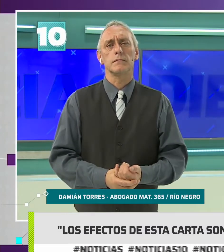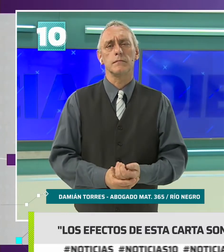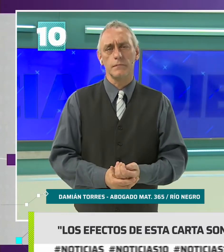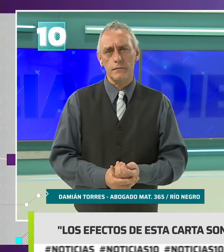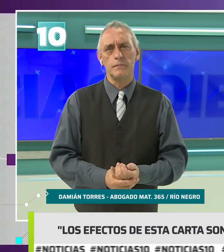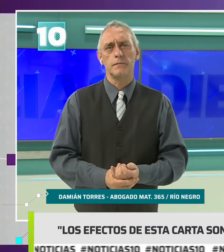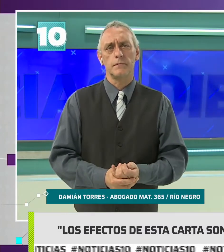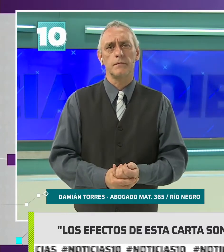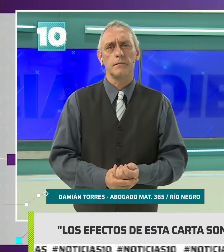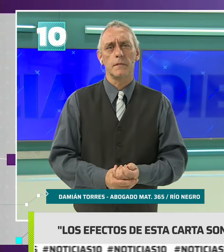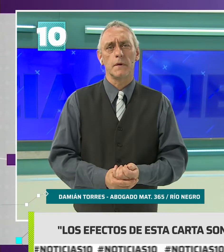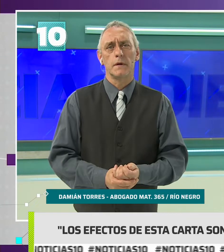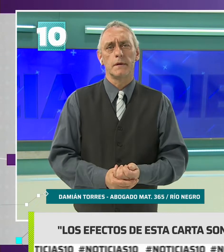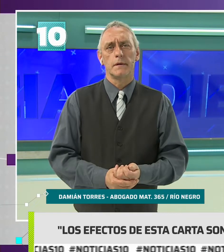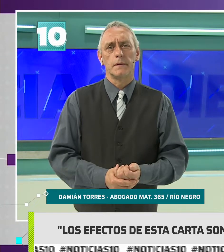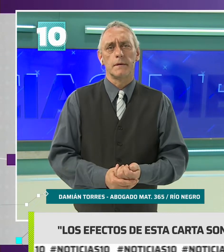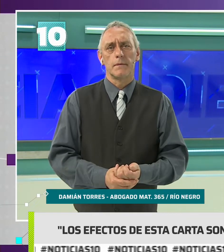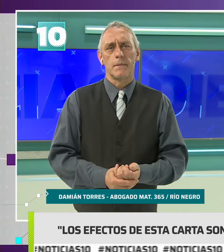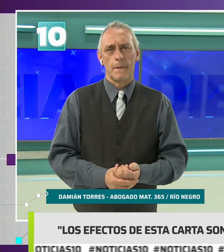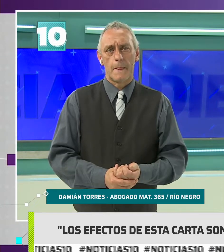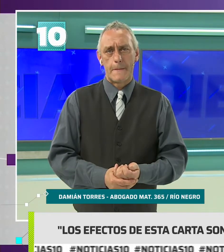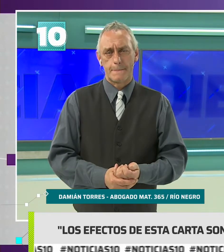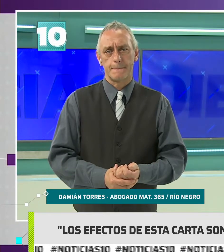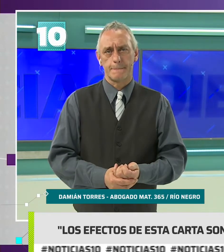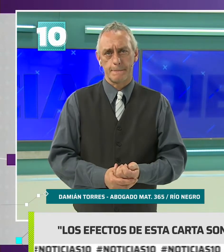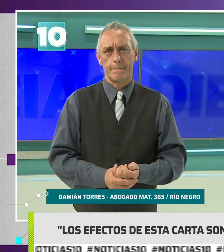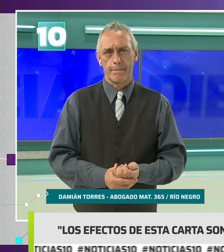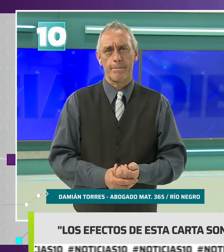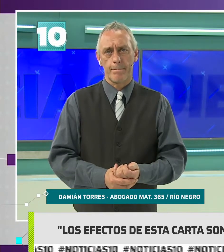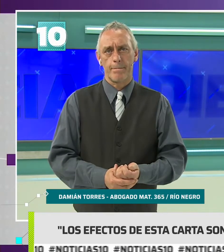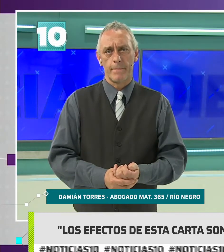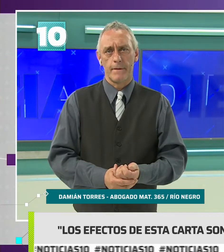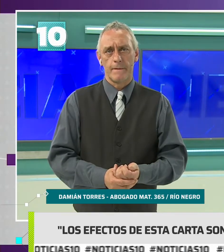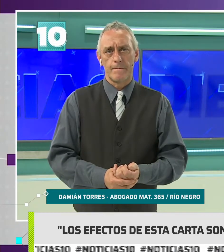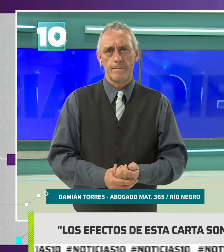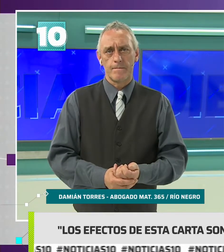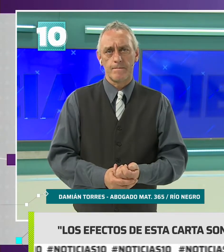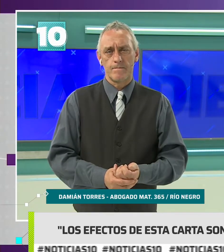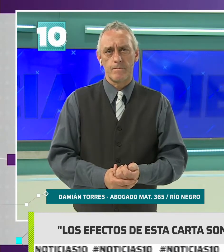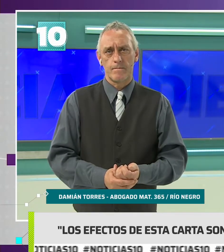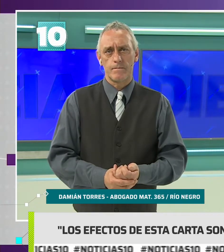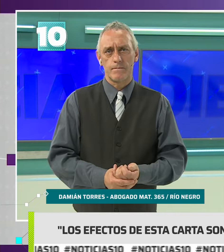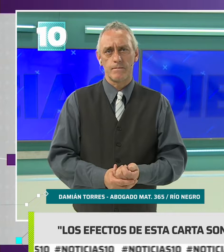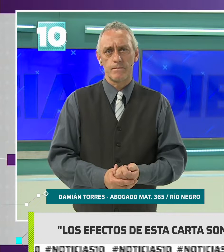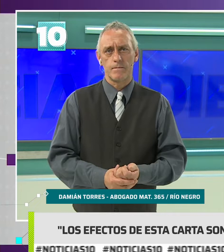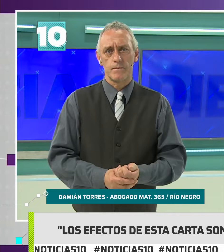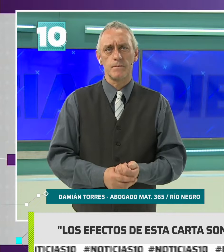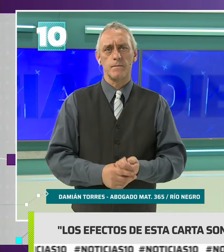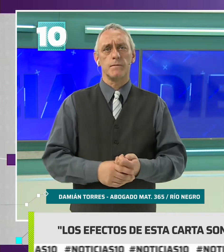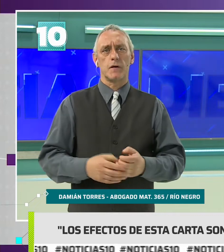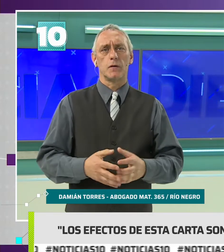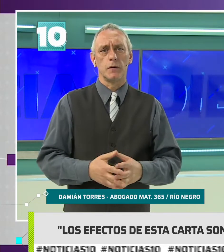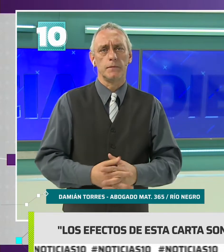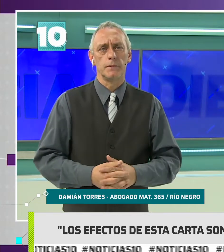trascendencia, uh-huh. y por eso los intendentes han decidido apoyar, digamos, a estos dos intendentes y tomar una posición política al respecto, ¿no? Porque